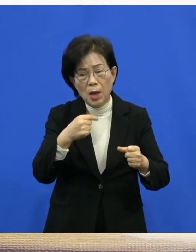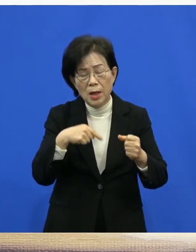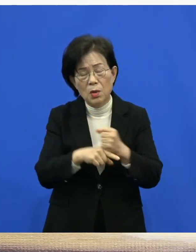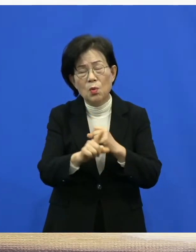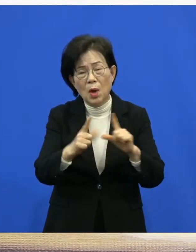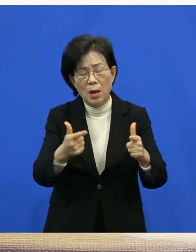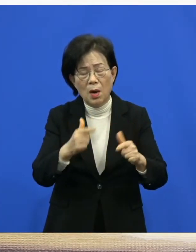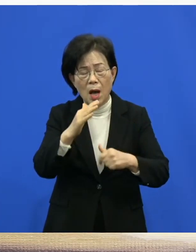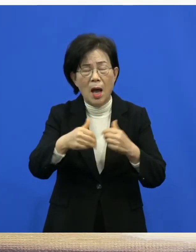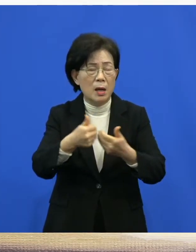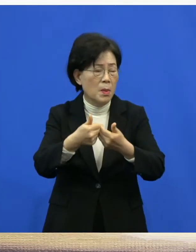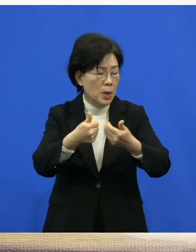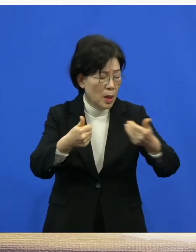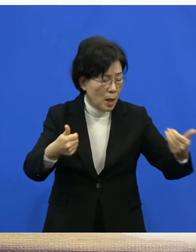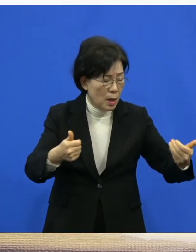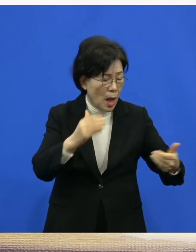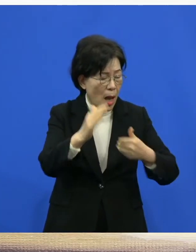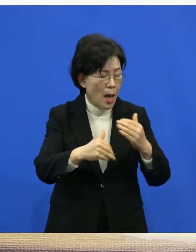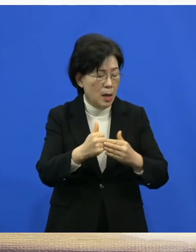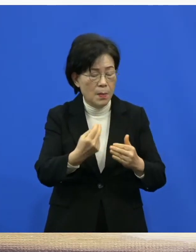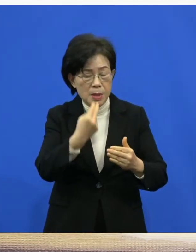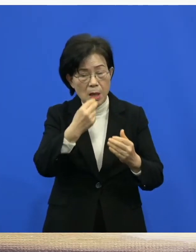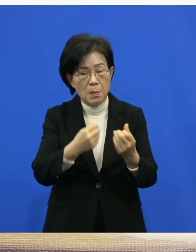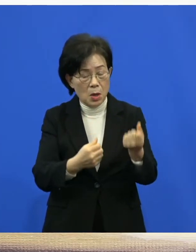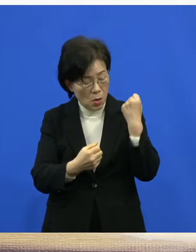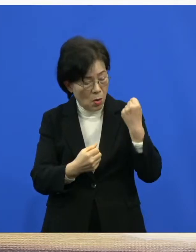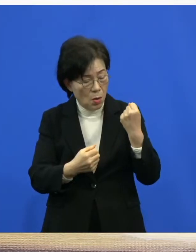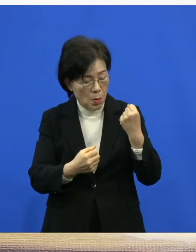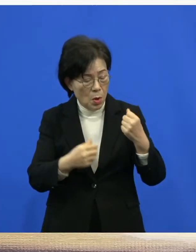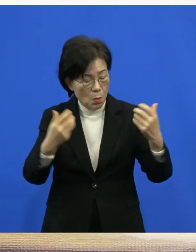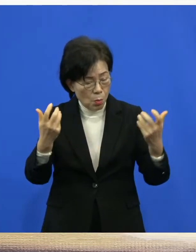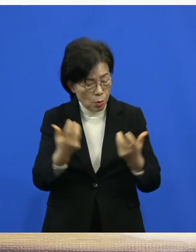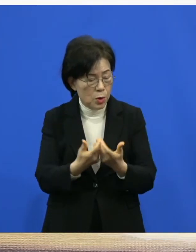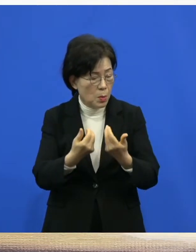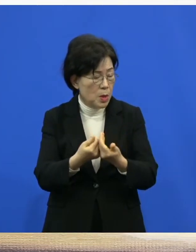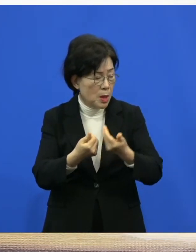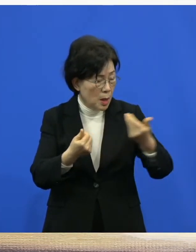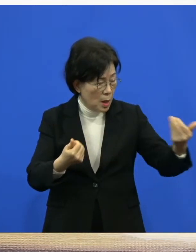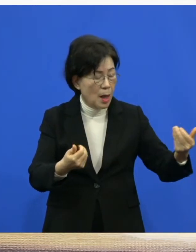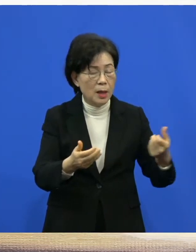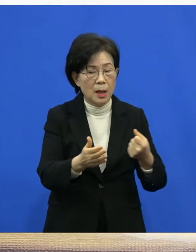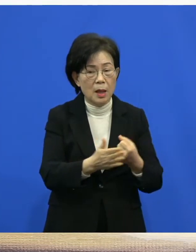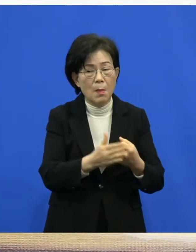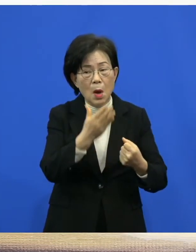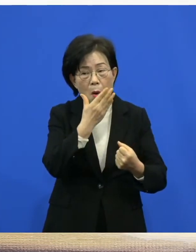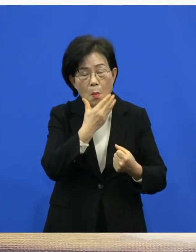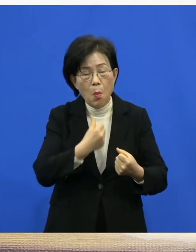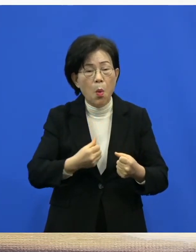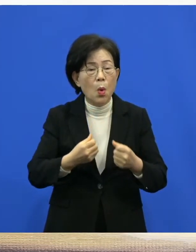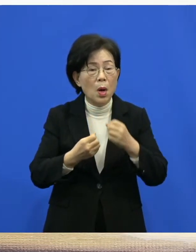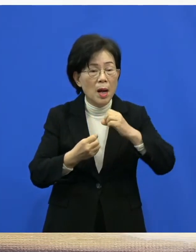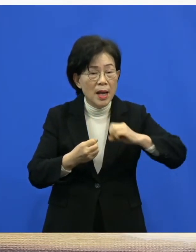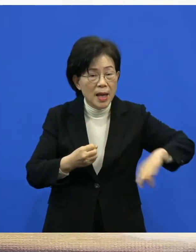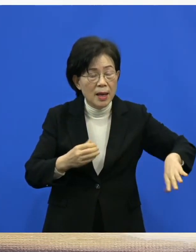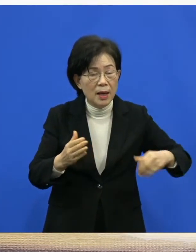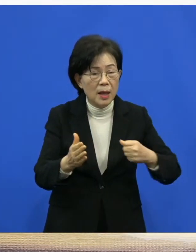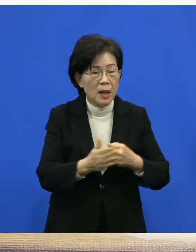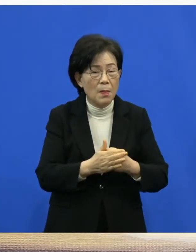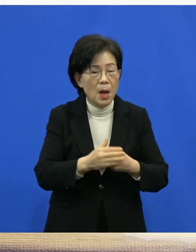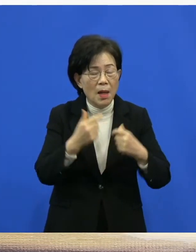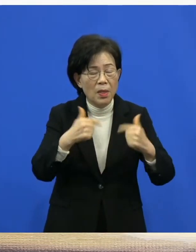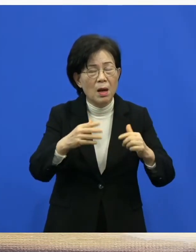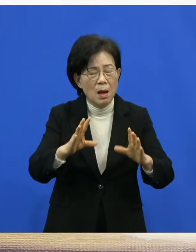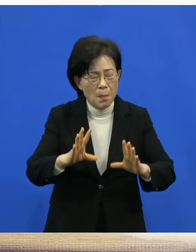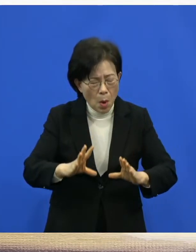떠나있기 때문에 하나님의 생명력으로부터 그 풍성함에서 벗어나 있기 때문에 복을 잃었기 때문에 늘